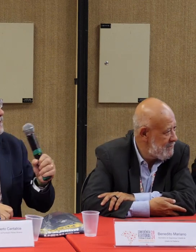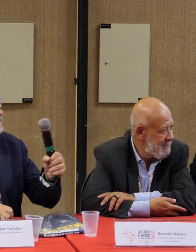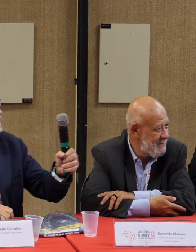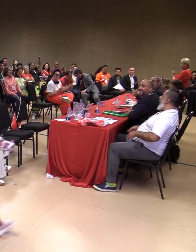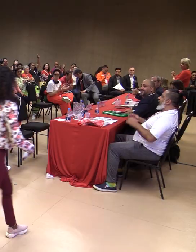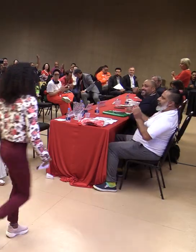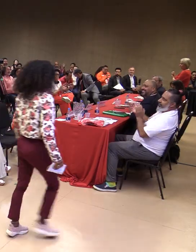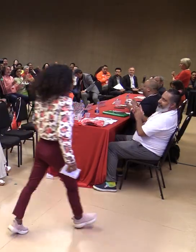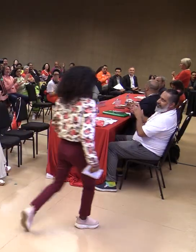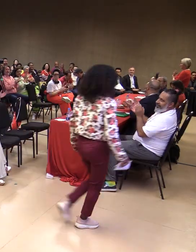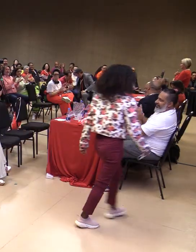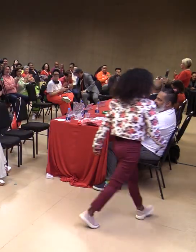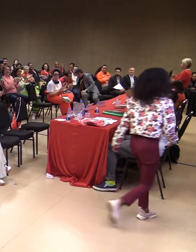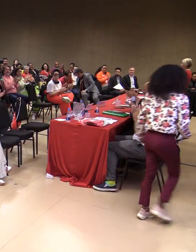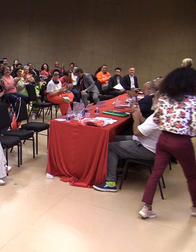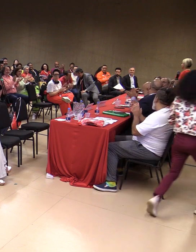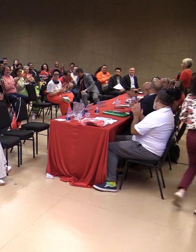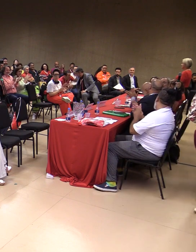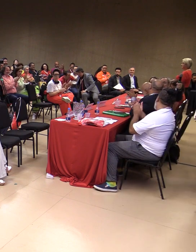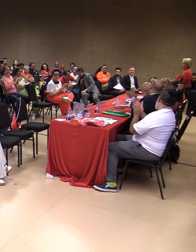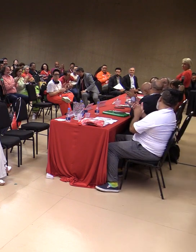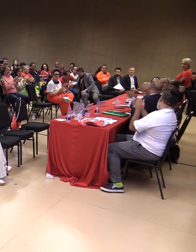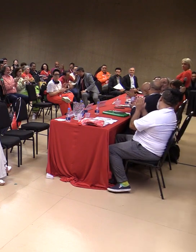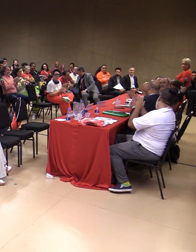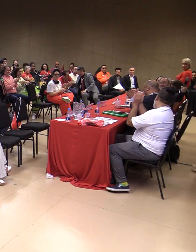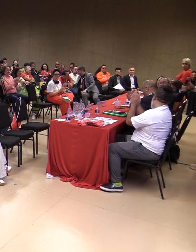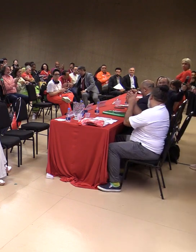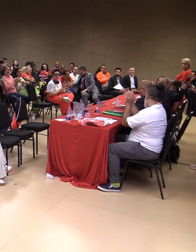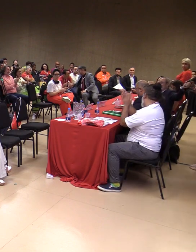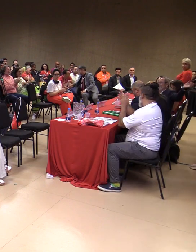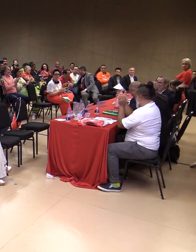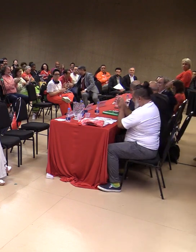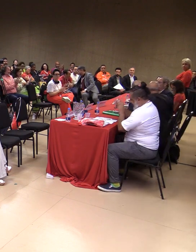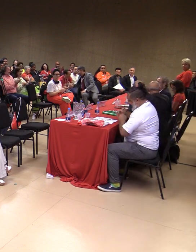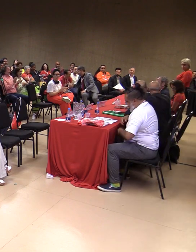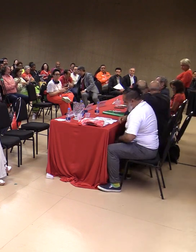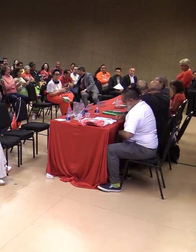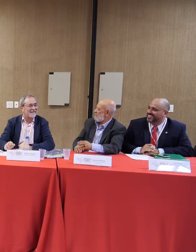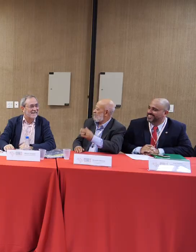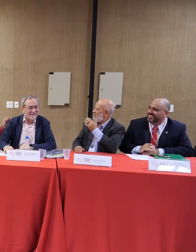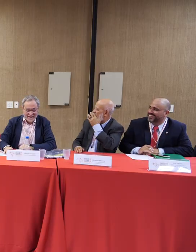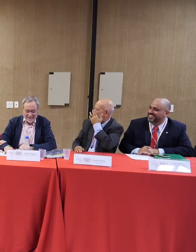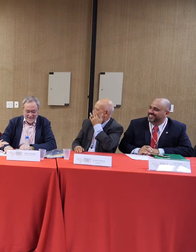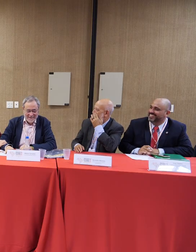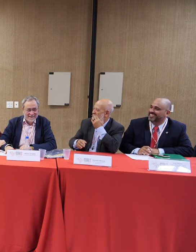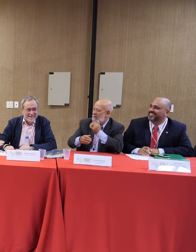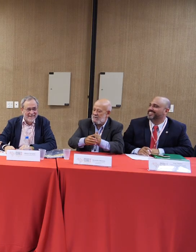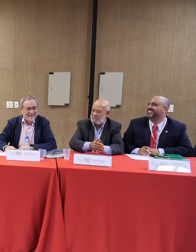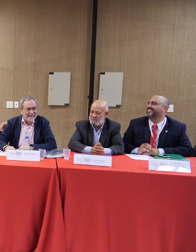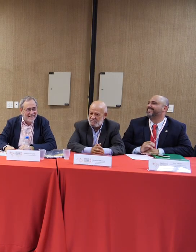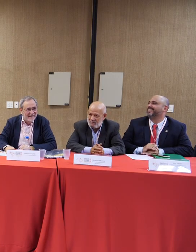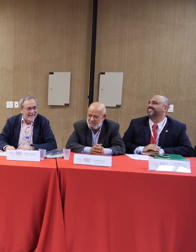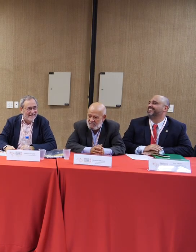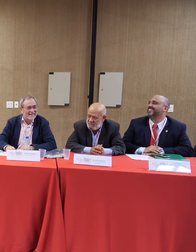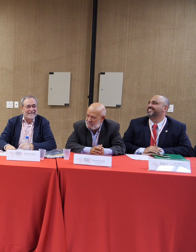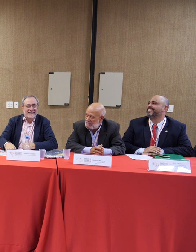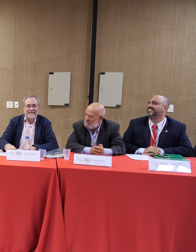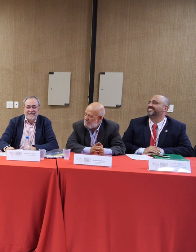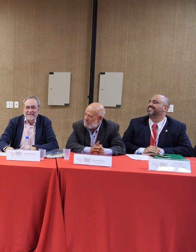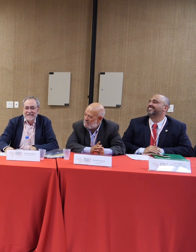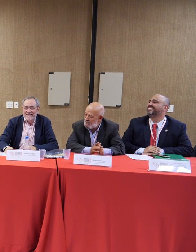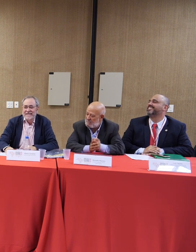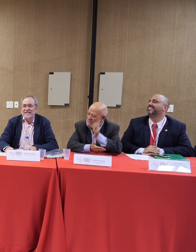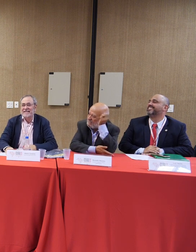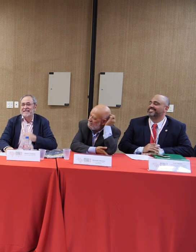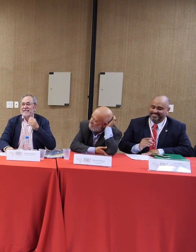Pública. Boa tarde a todas e todos. Vou ser bem breve. Meu nome é